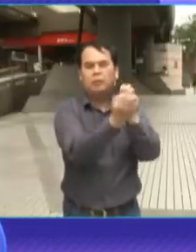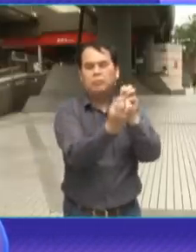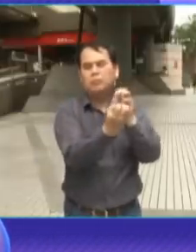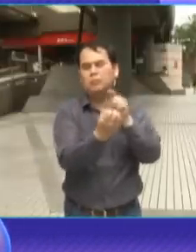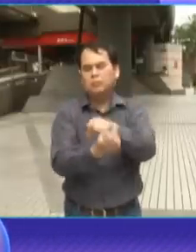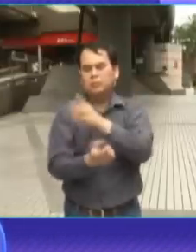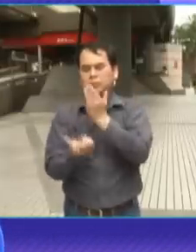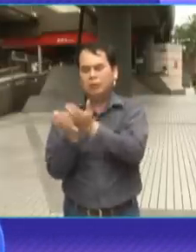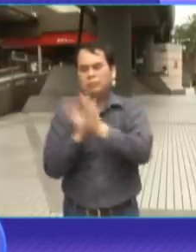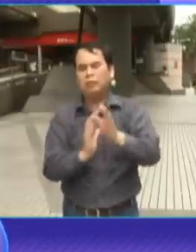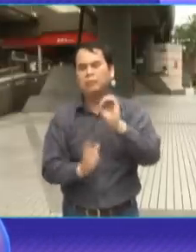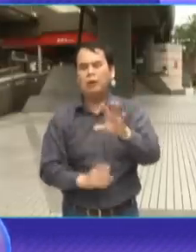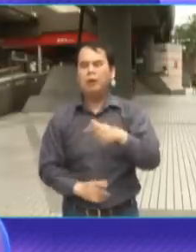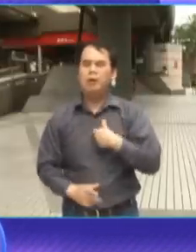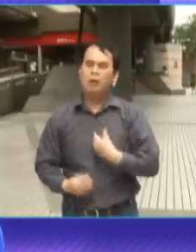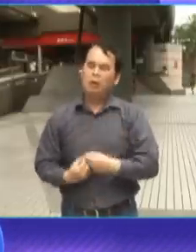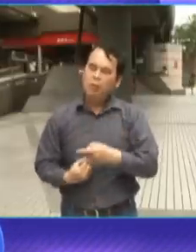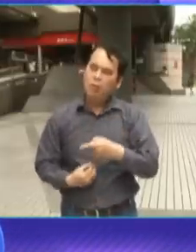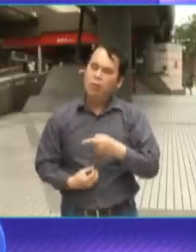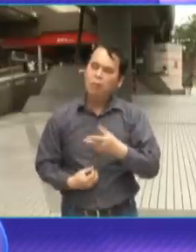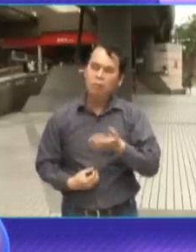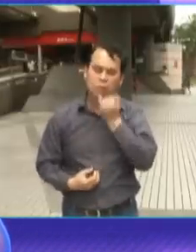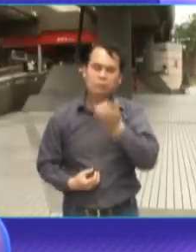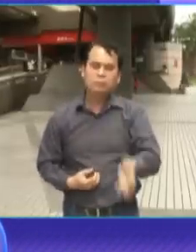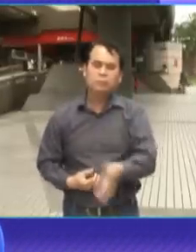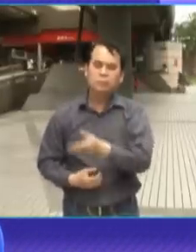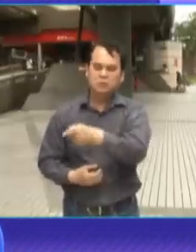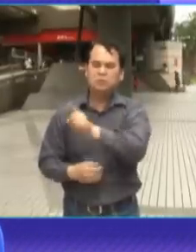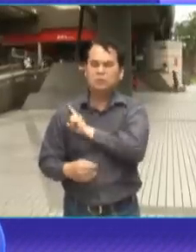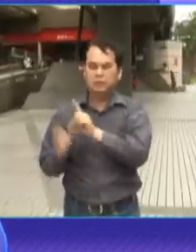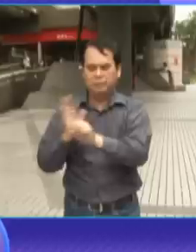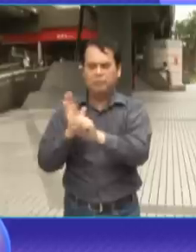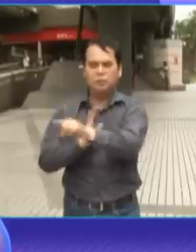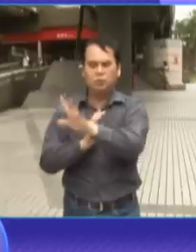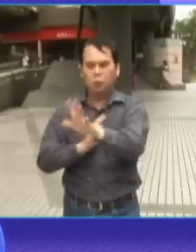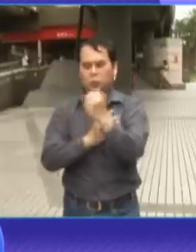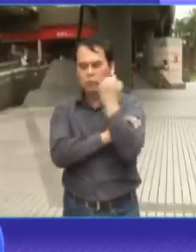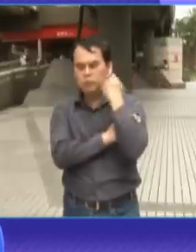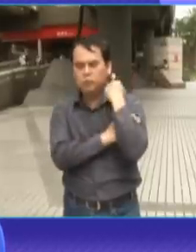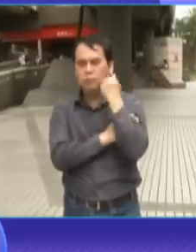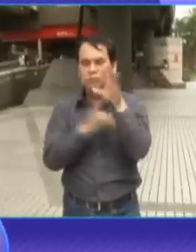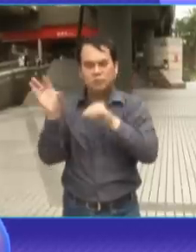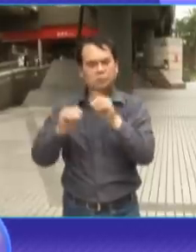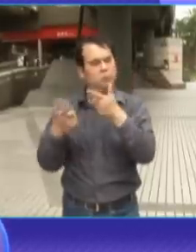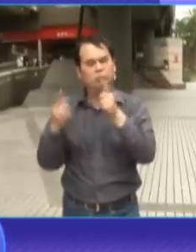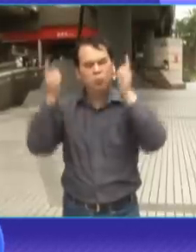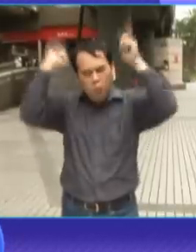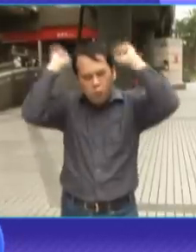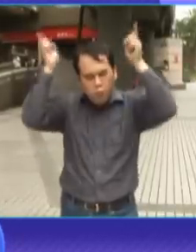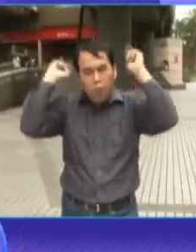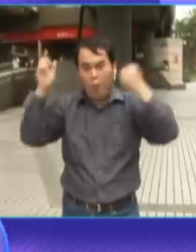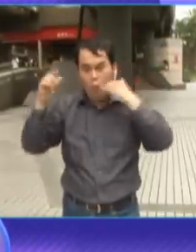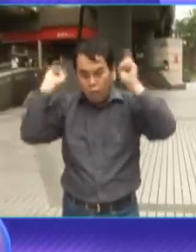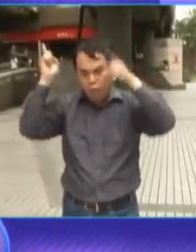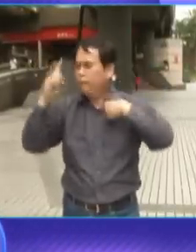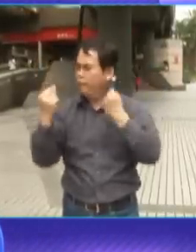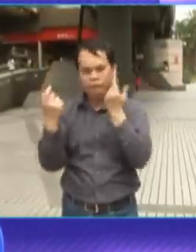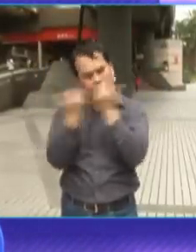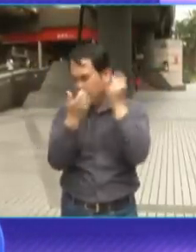学才有话题聊。听他这么说啊，也只好顺着他，只要是在看讯息，不是在玩游